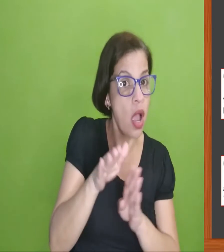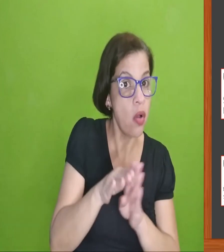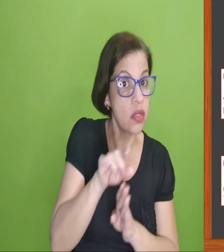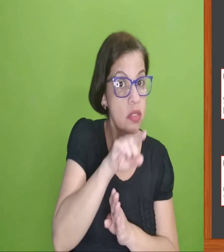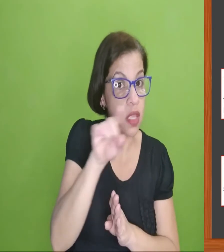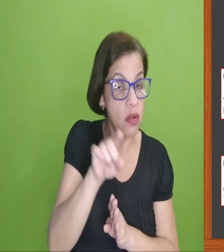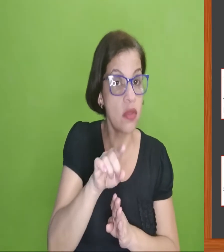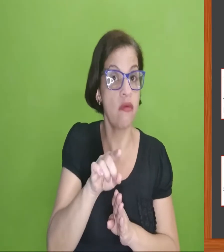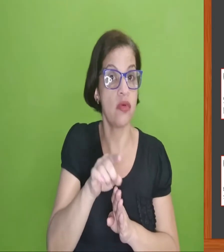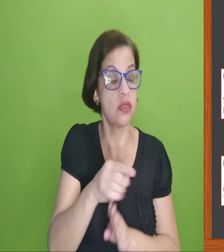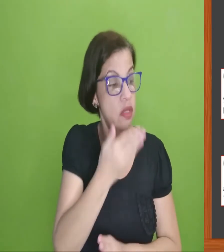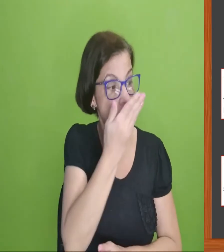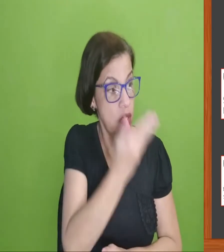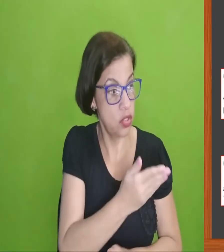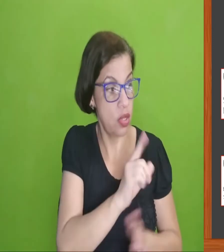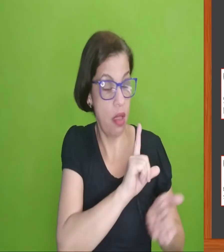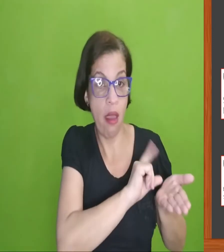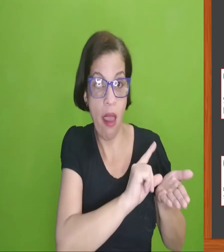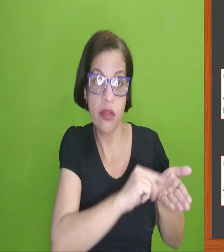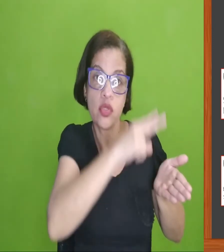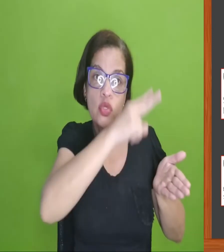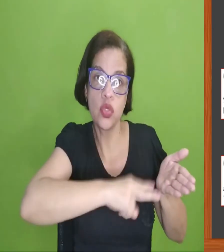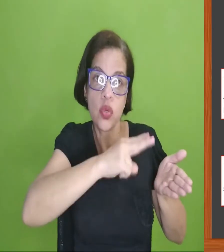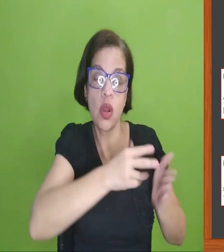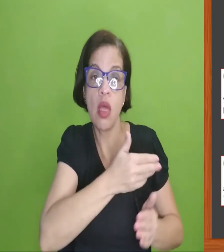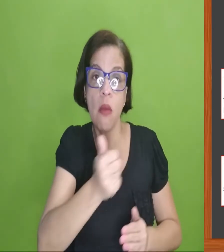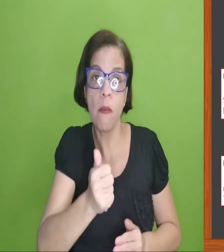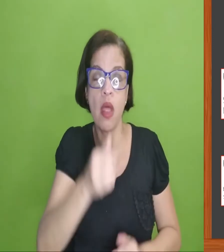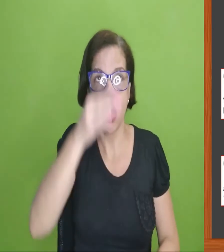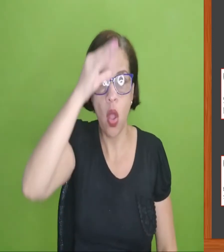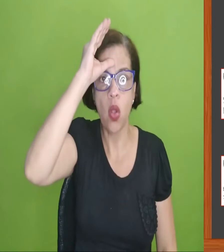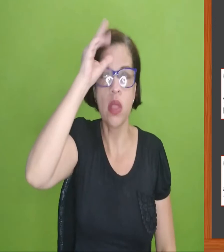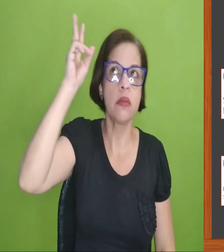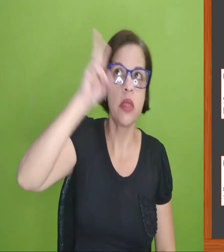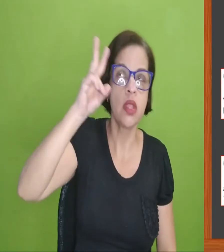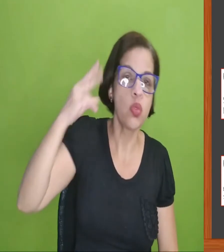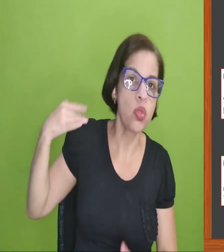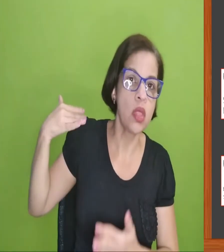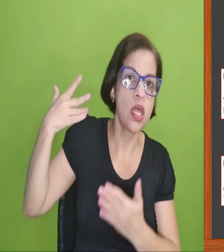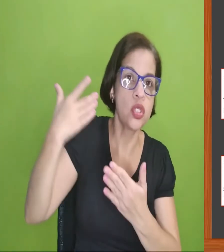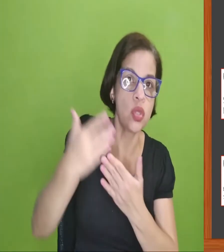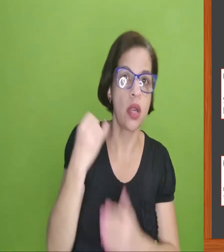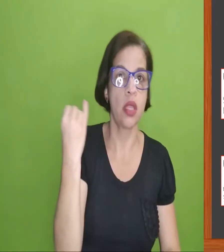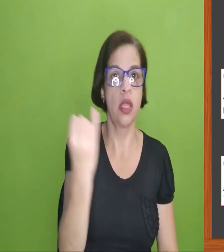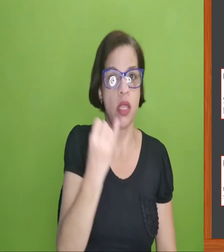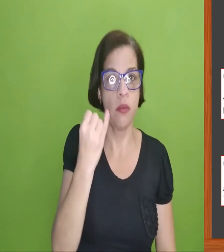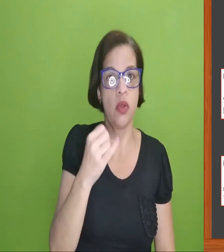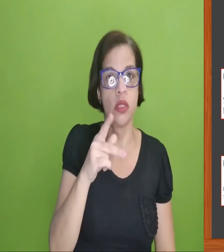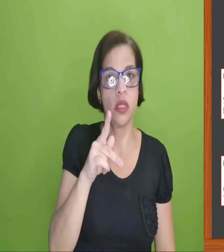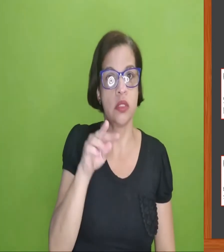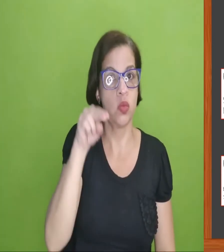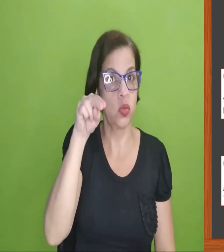leitura atenciosa destes dois artigos para melhor conhecimento da história desta importante